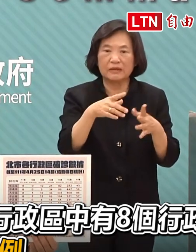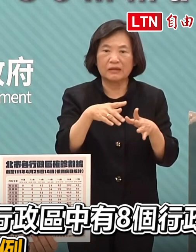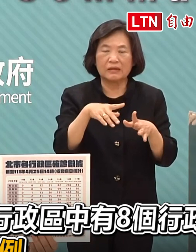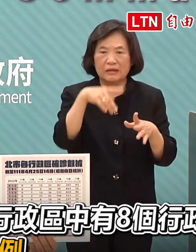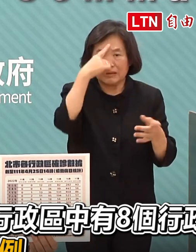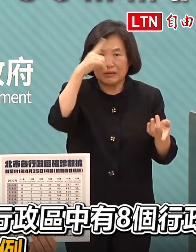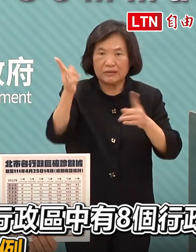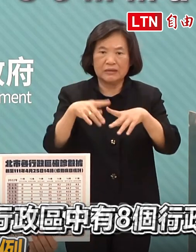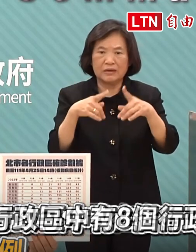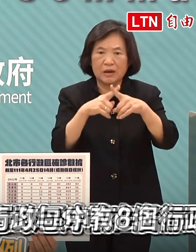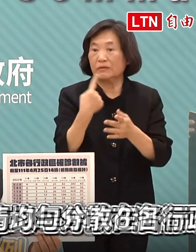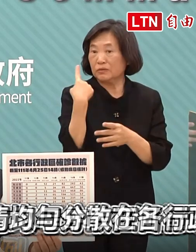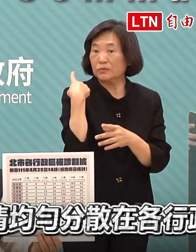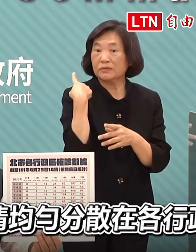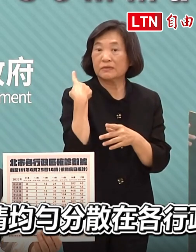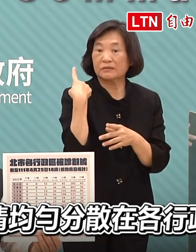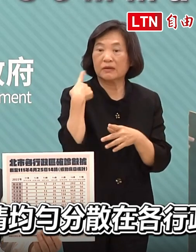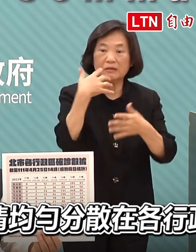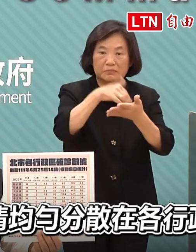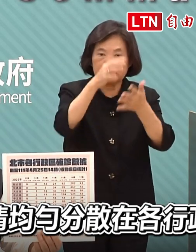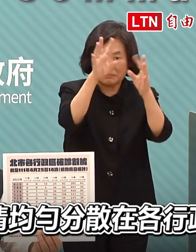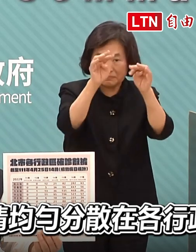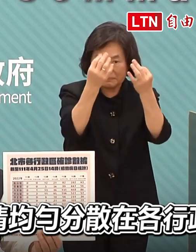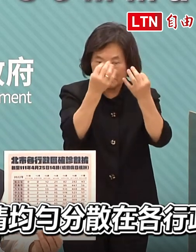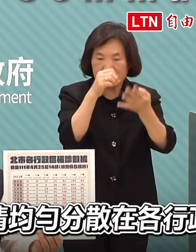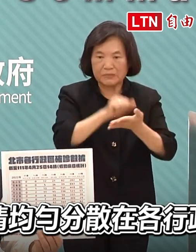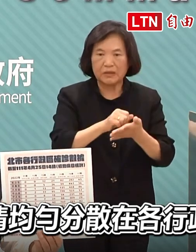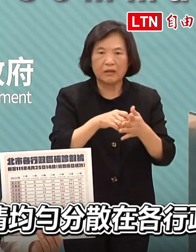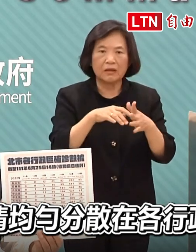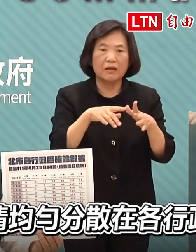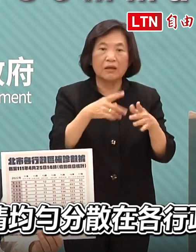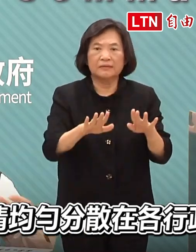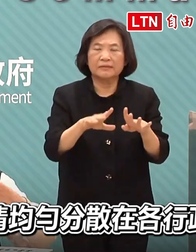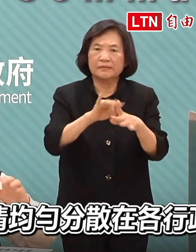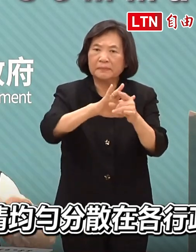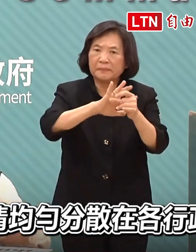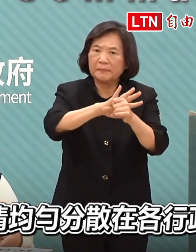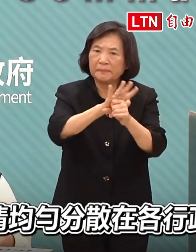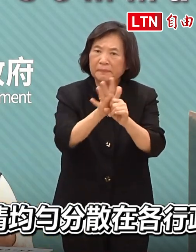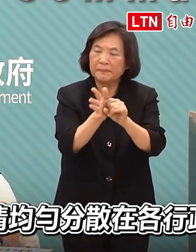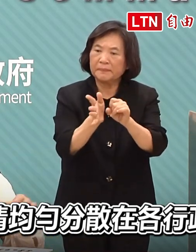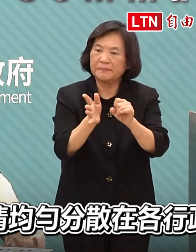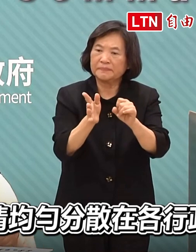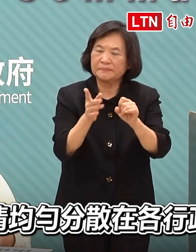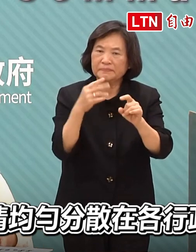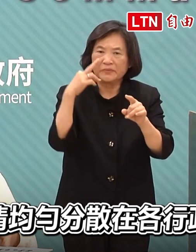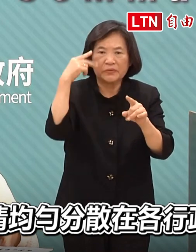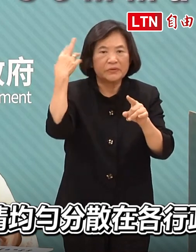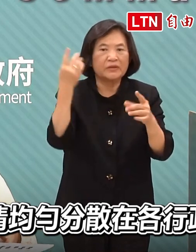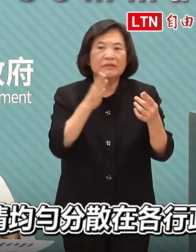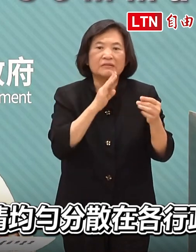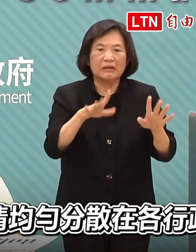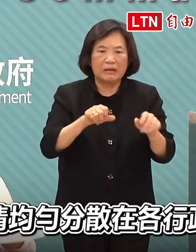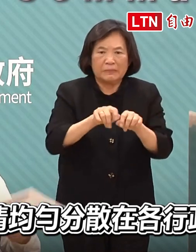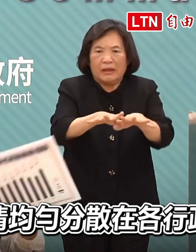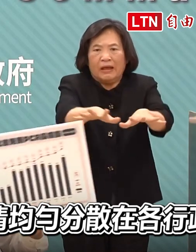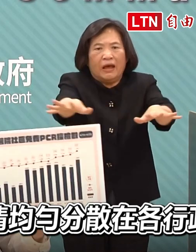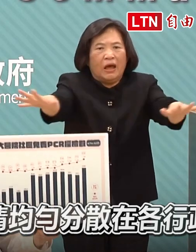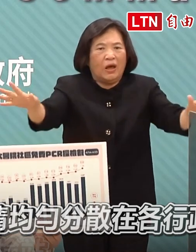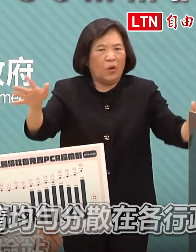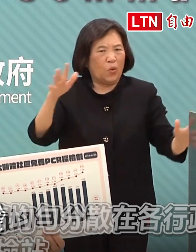案例超过100个，很均匀哦，在每个行政区都有，已经是烽火遍地，也可以这样